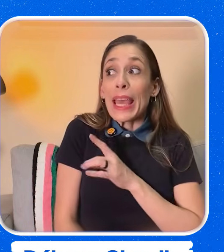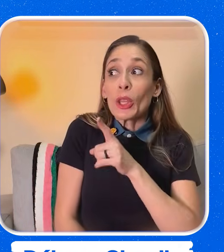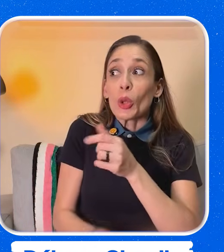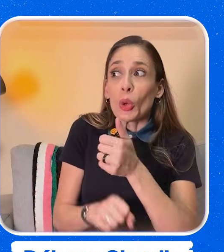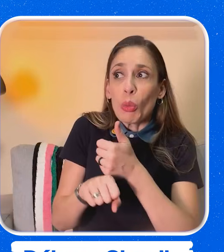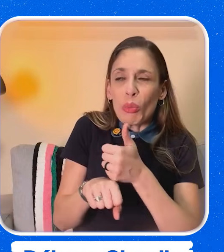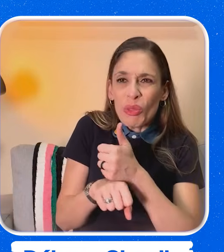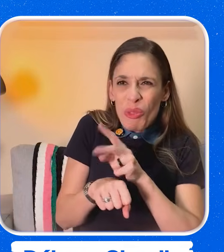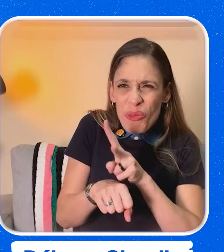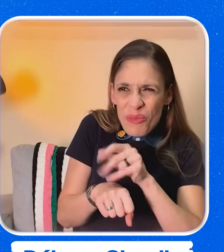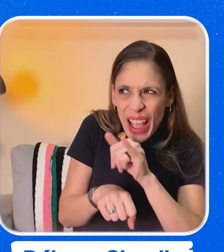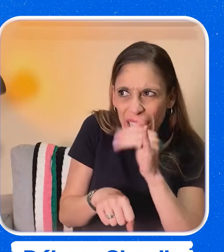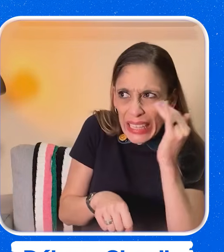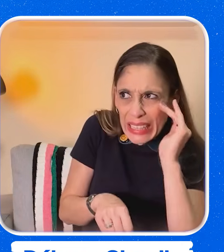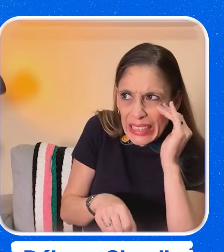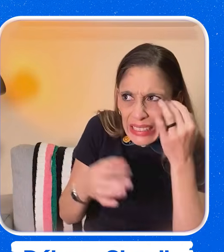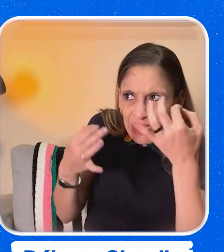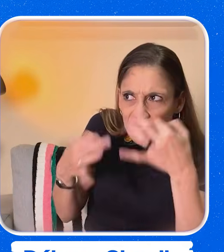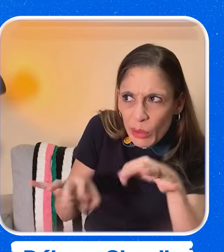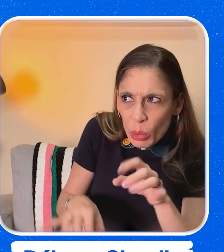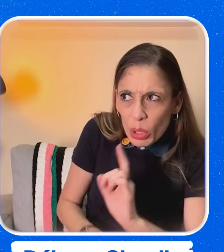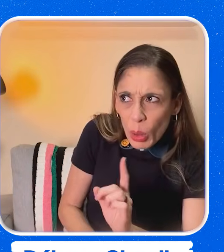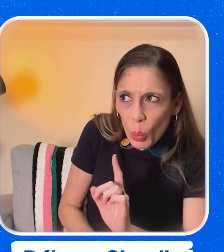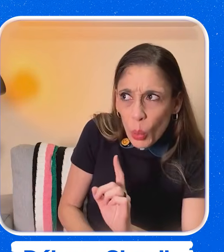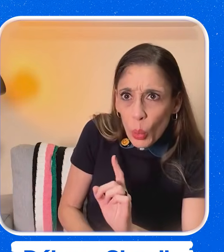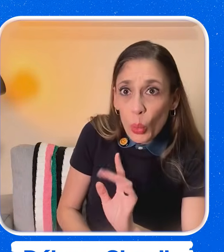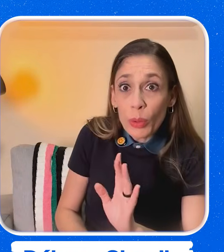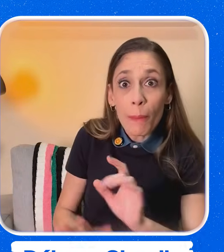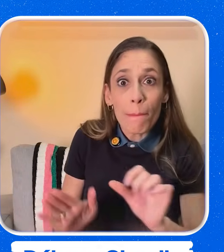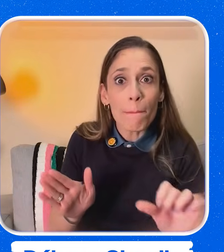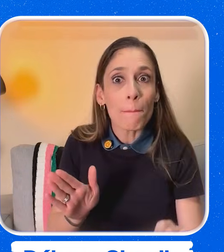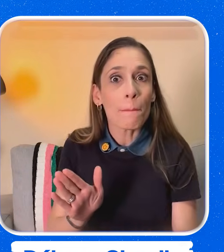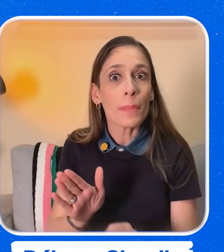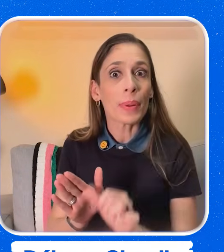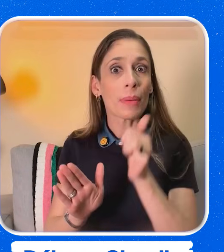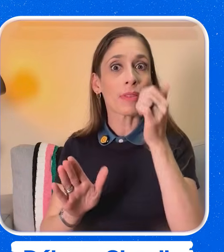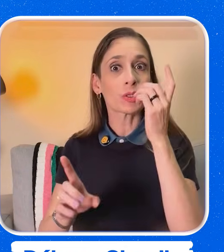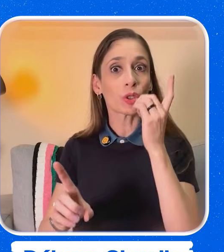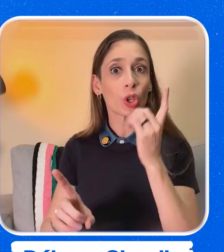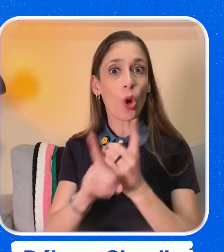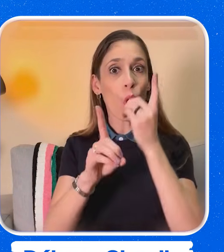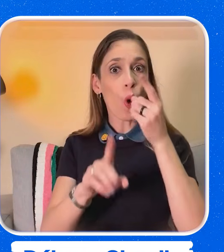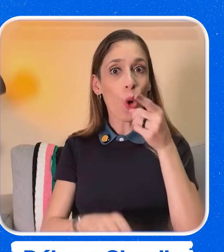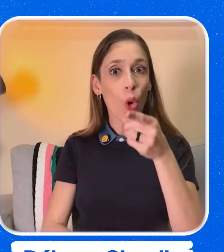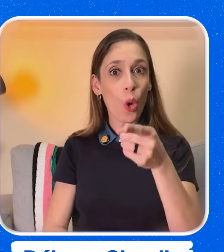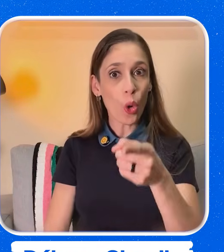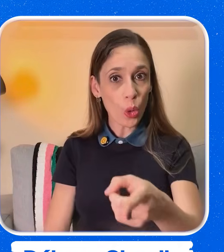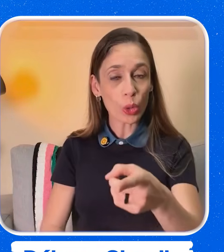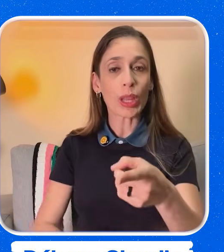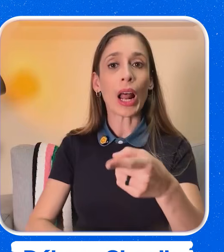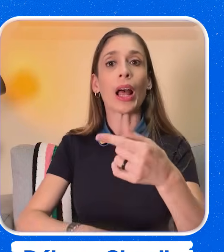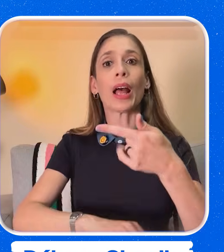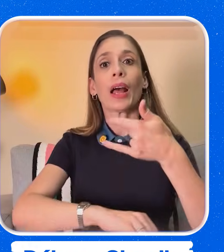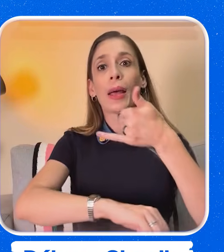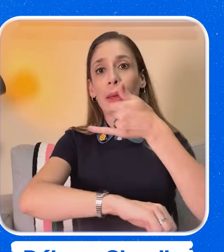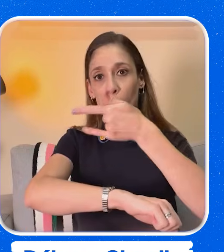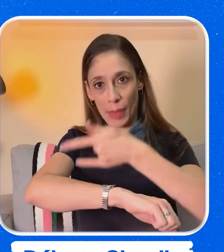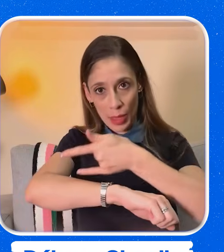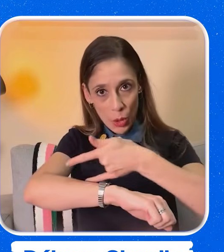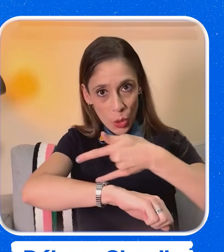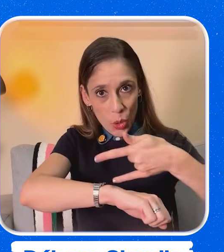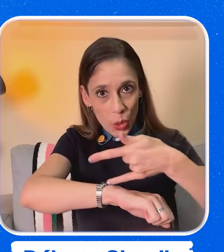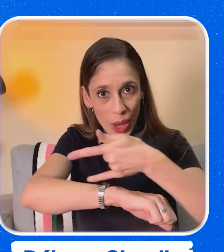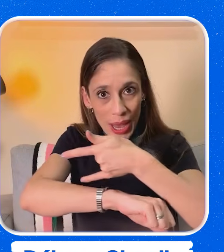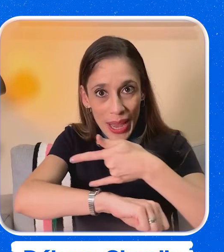Então, ela, pela primeira vez, teve a oportunidade de me contar toda a história e eu transformar aquilo em